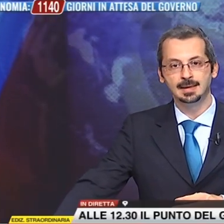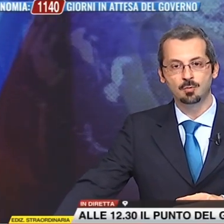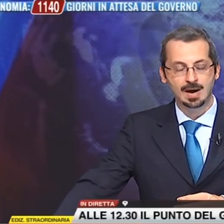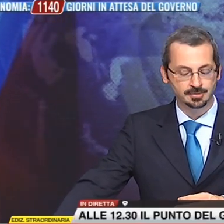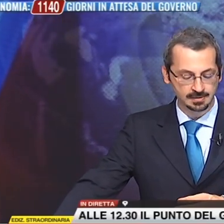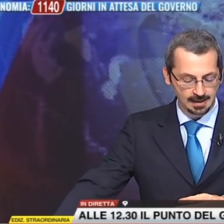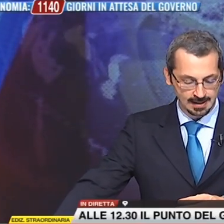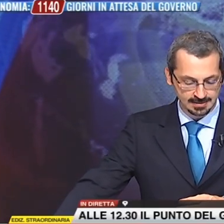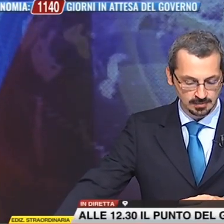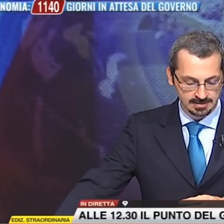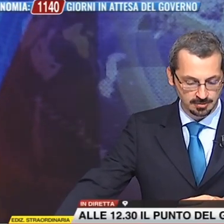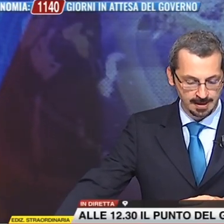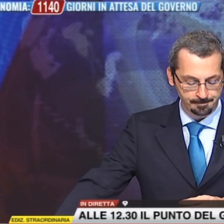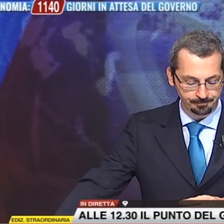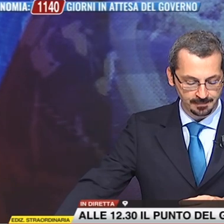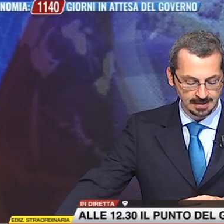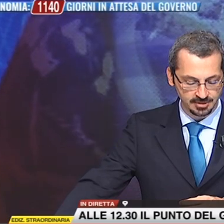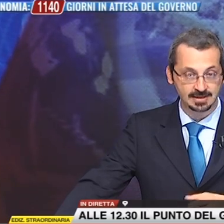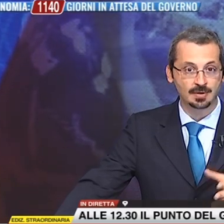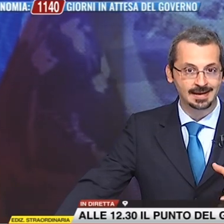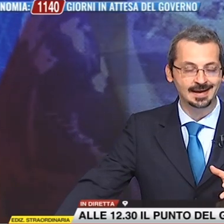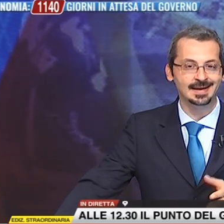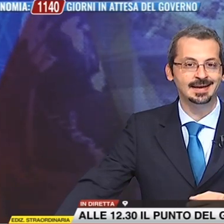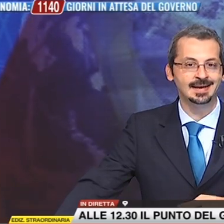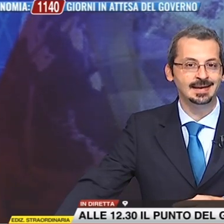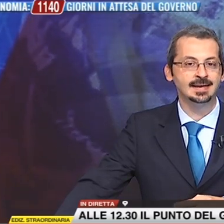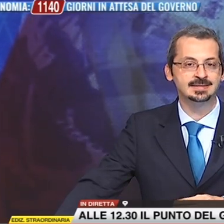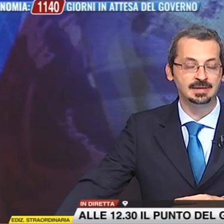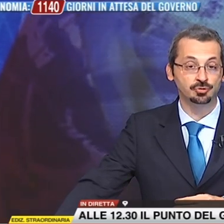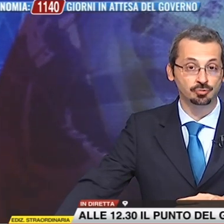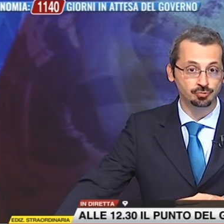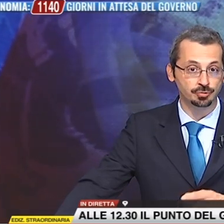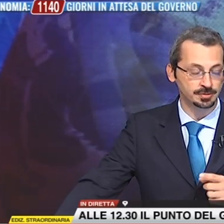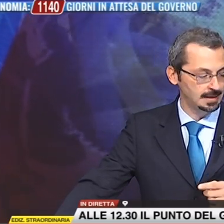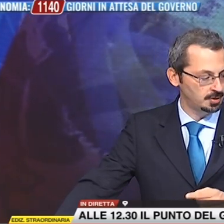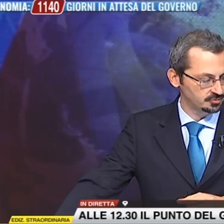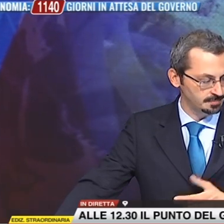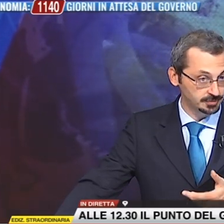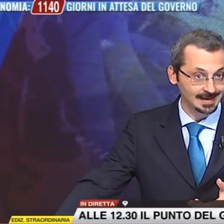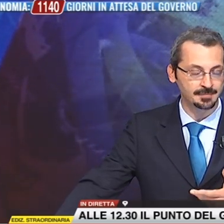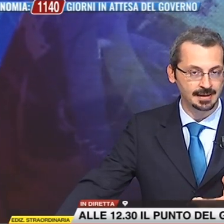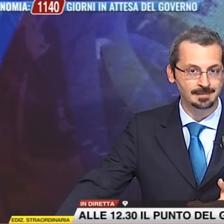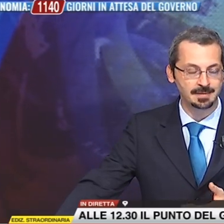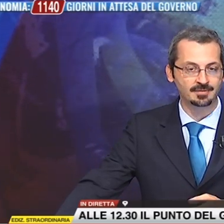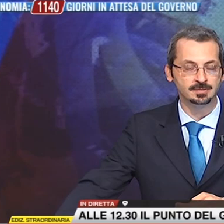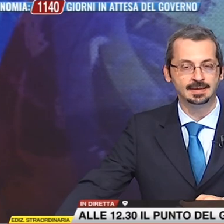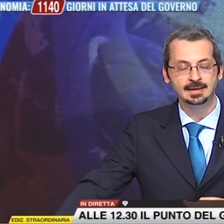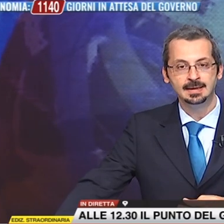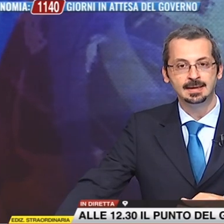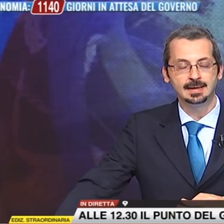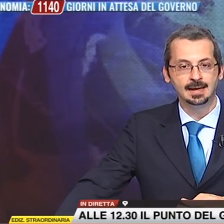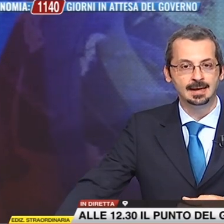un quadro della situazione. C'è stato anche l'innalzamento notturno del Mose, importante perché era la prima